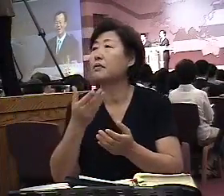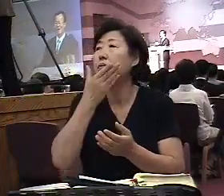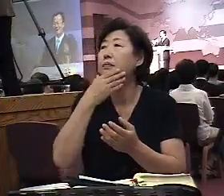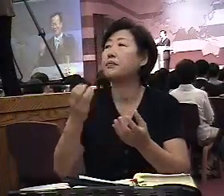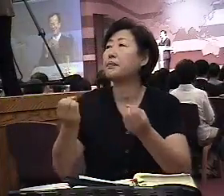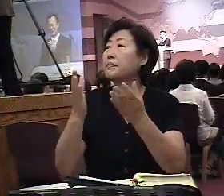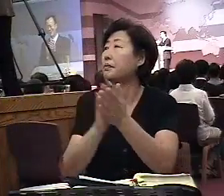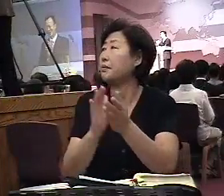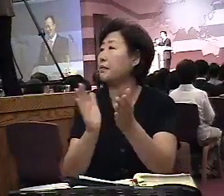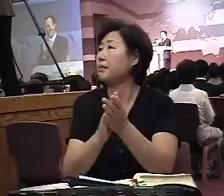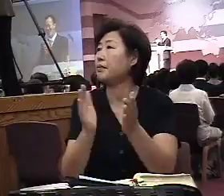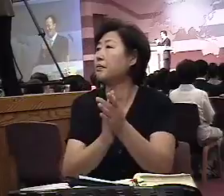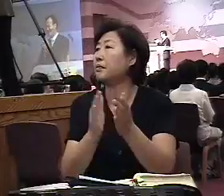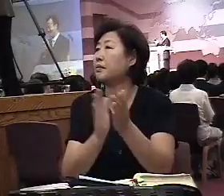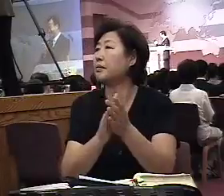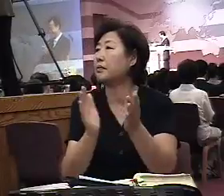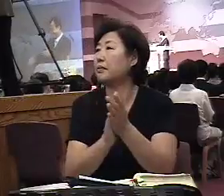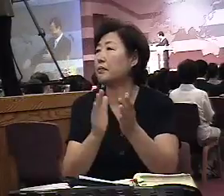축복의